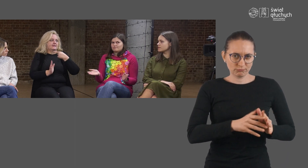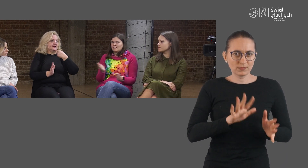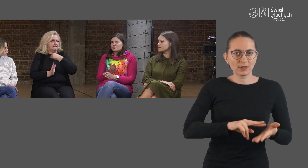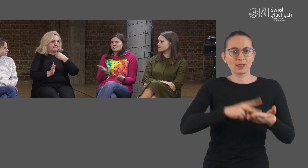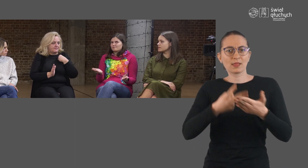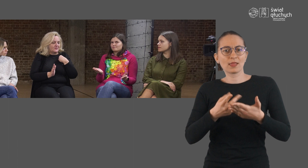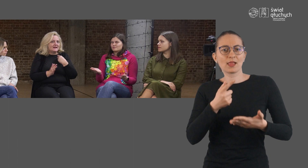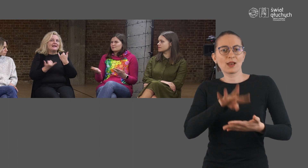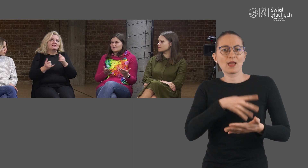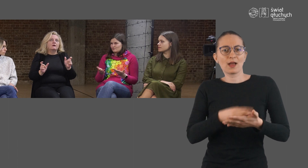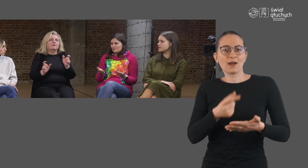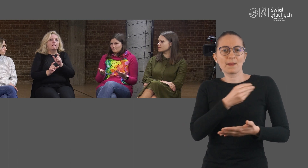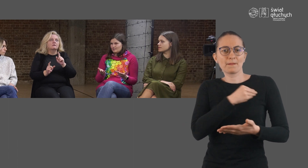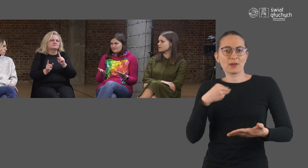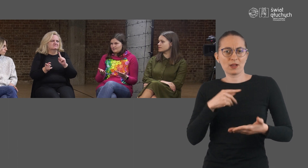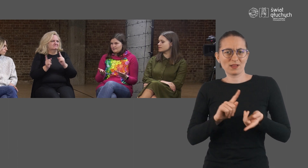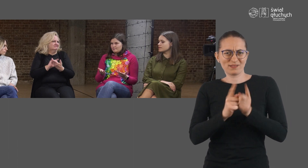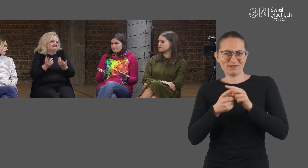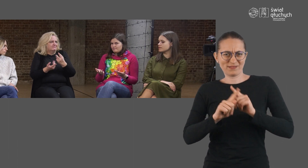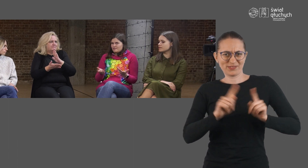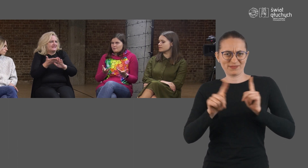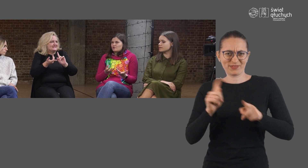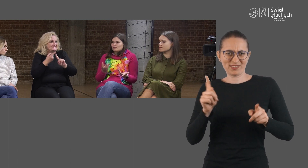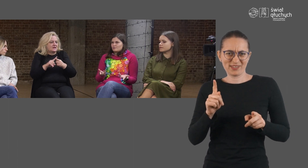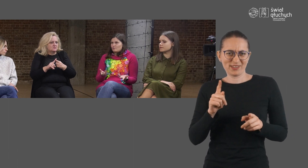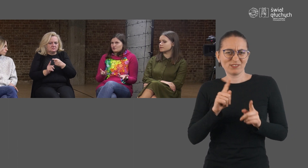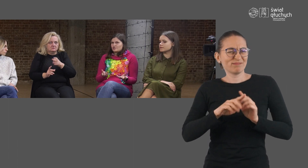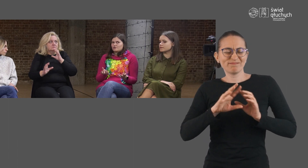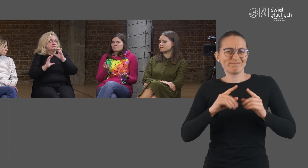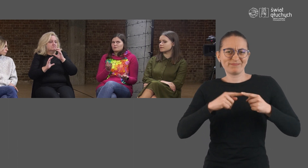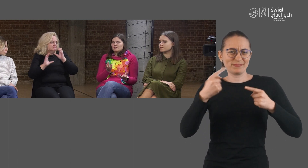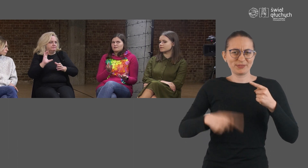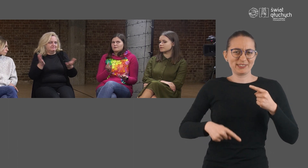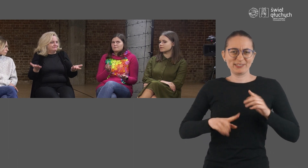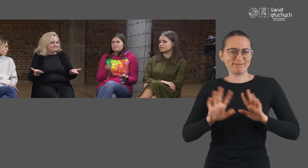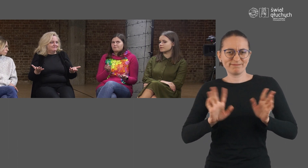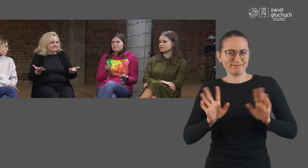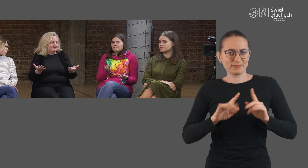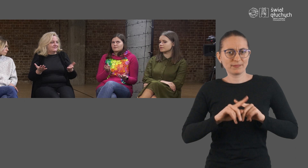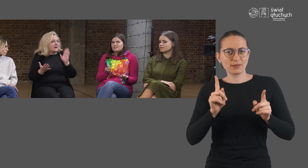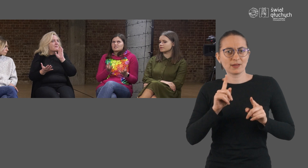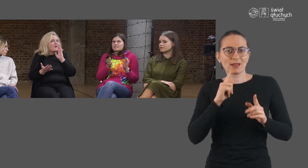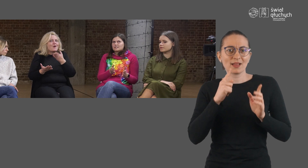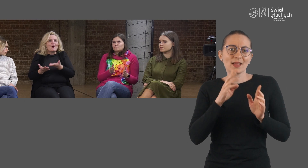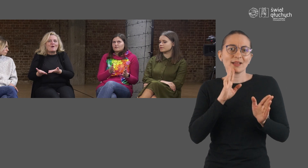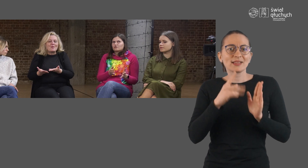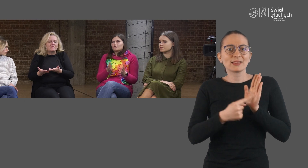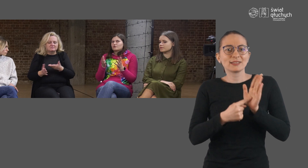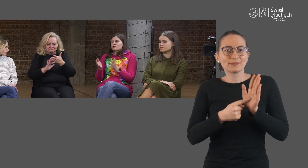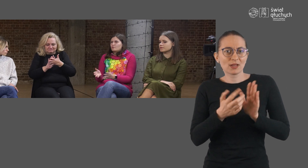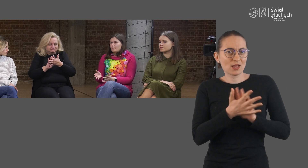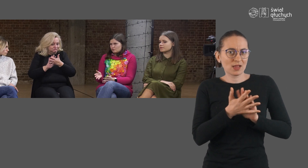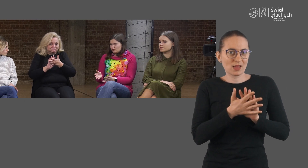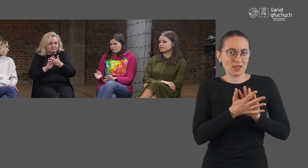bo inaczej nie ma sensu w ogóle. Nie będzie rozumiało, jeżeli nie rozumie, nie zna języka migowego,